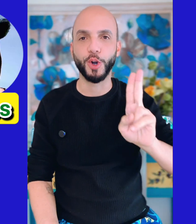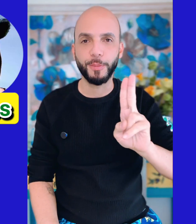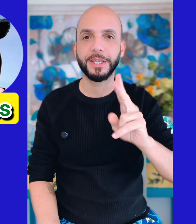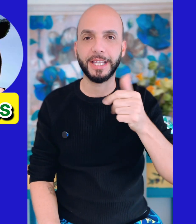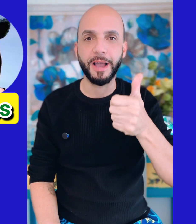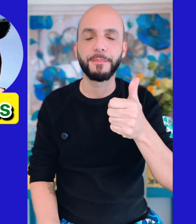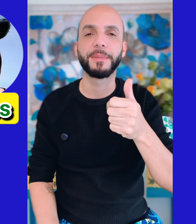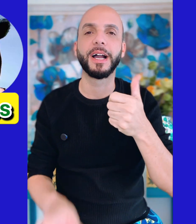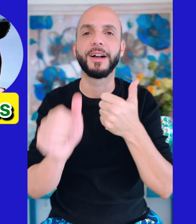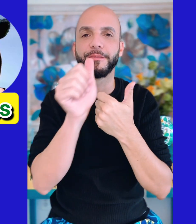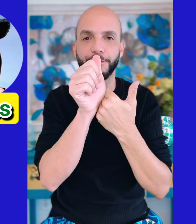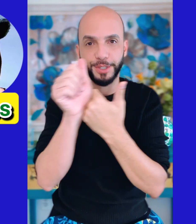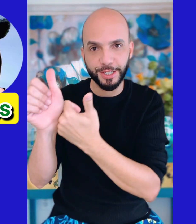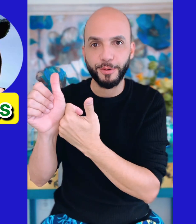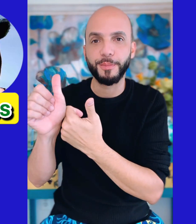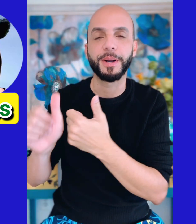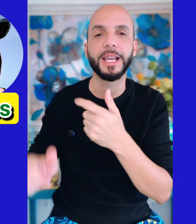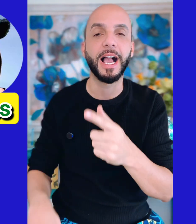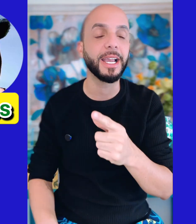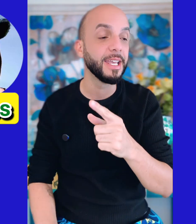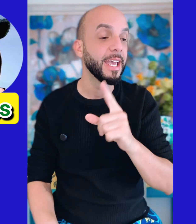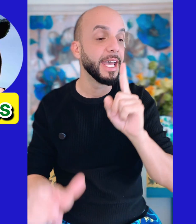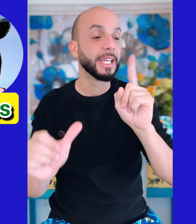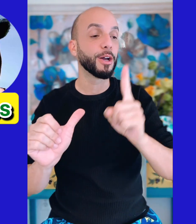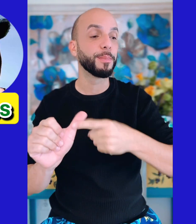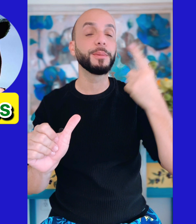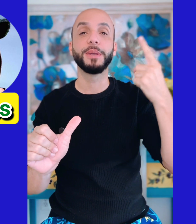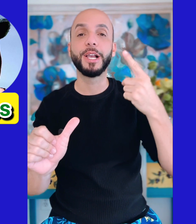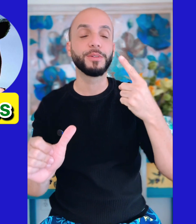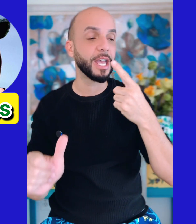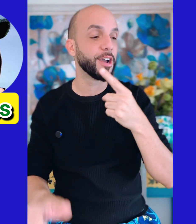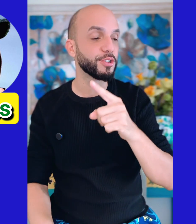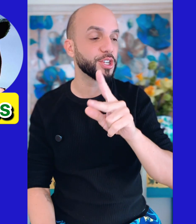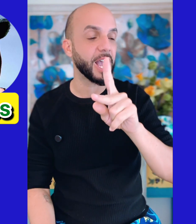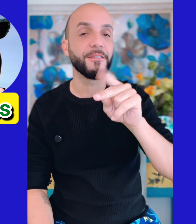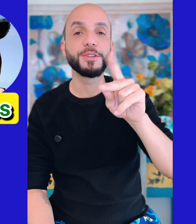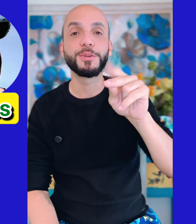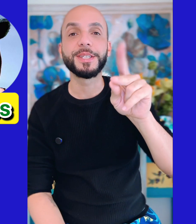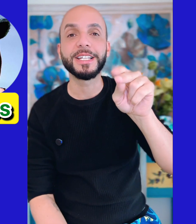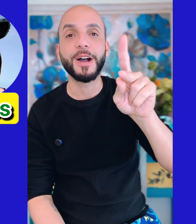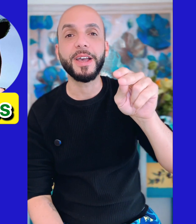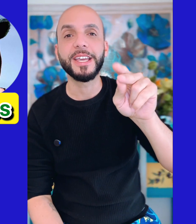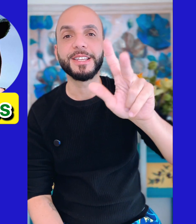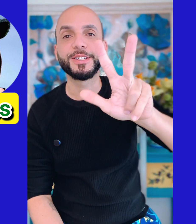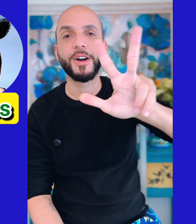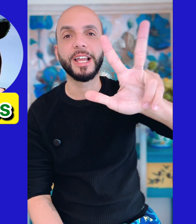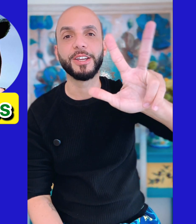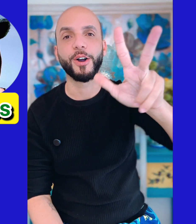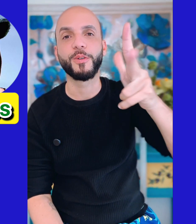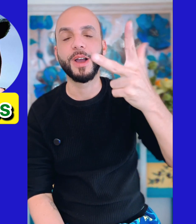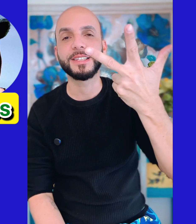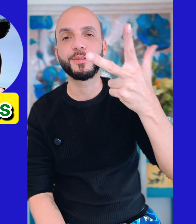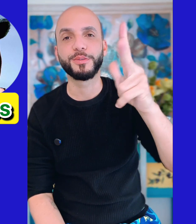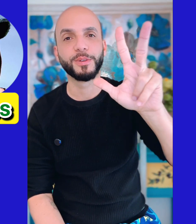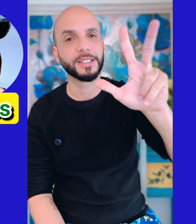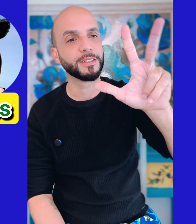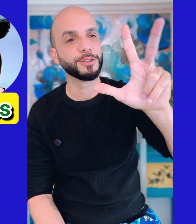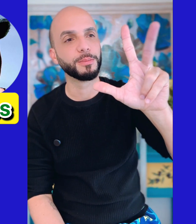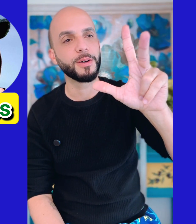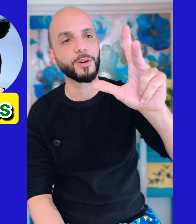nome, tá? Para vocês acompanharem. Então, primeiro, né, é o Chaves e o sinal é esse. Olha aí, ó, com essa configuração de mão, eu